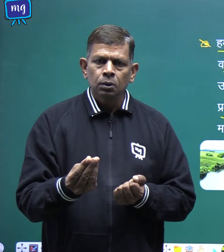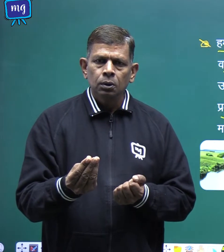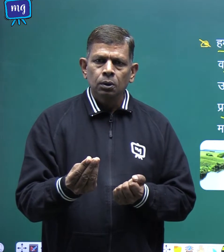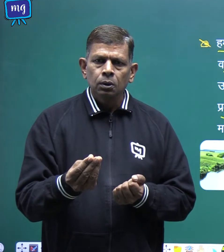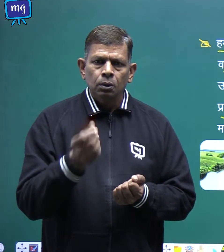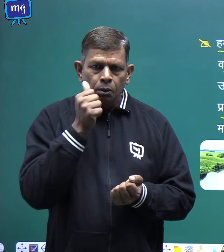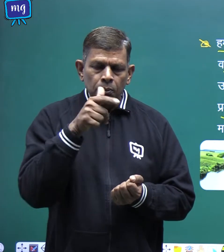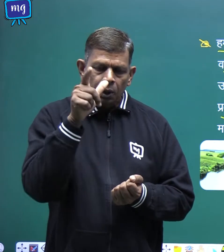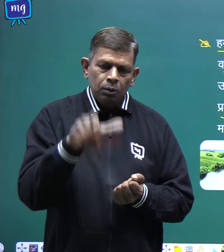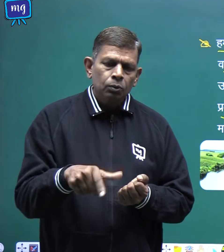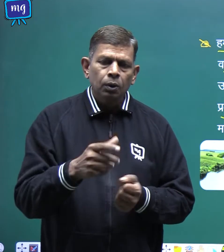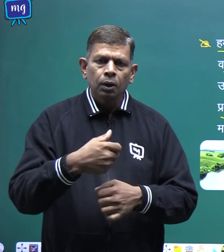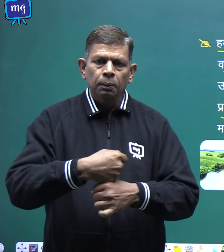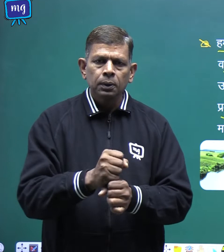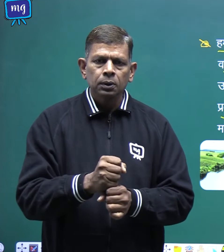मानव द्वारा बनाए जाते हैं।